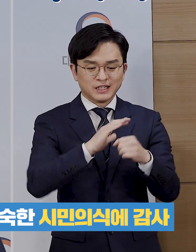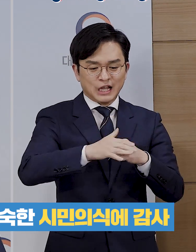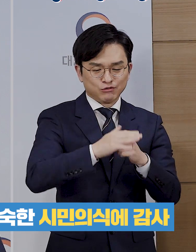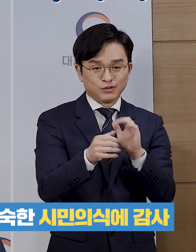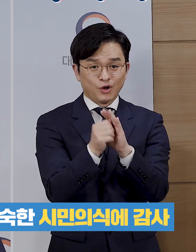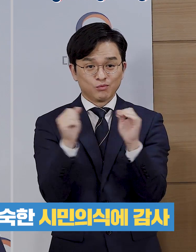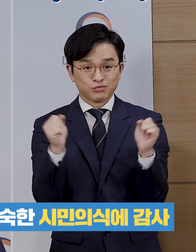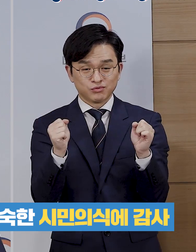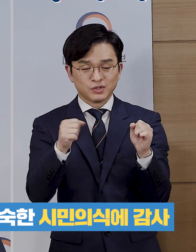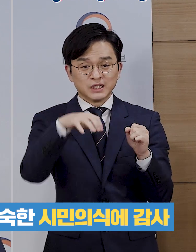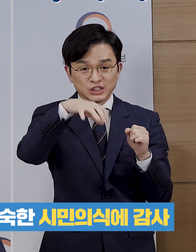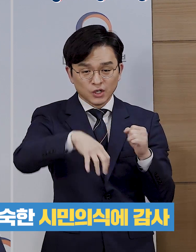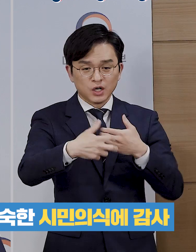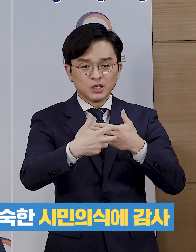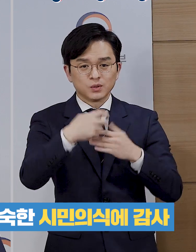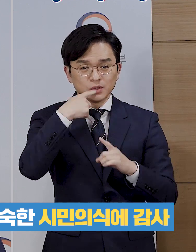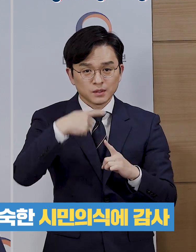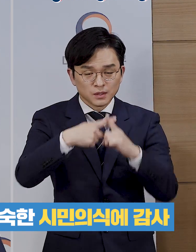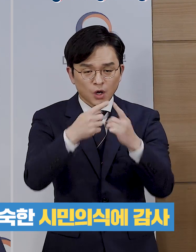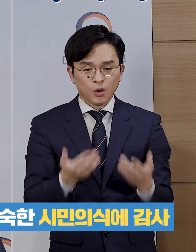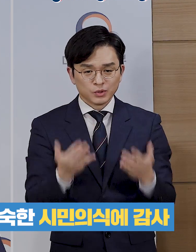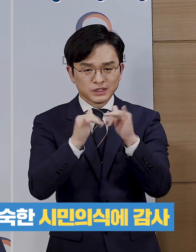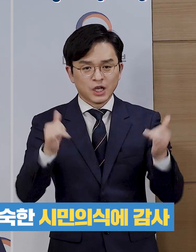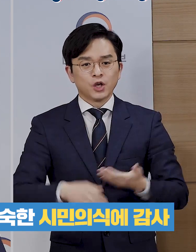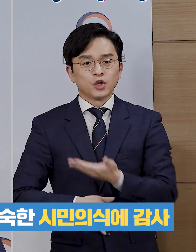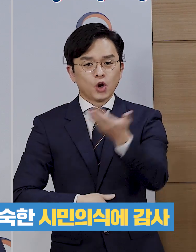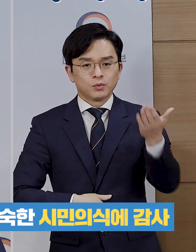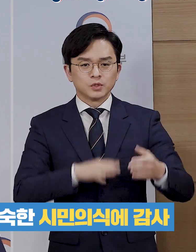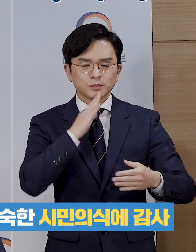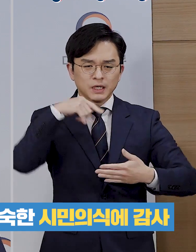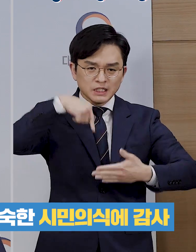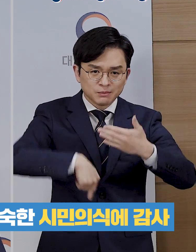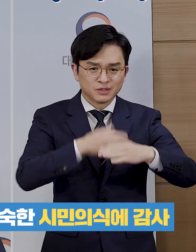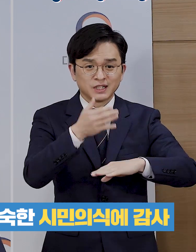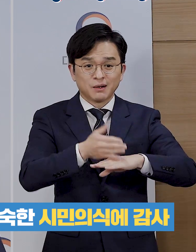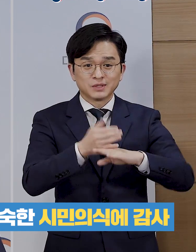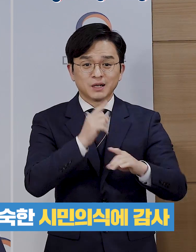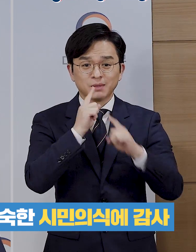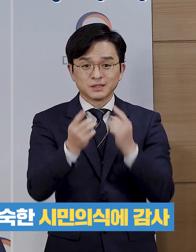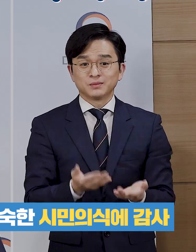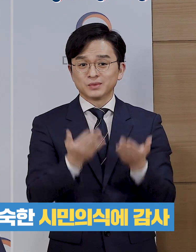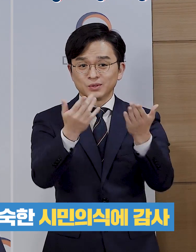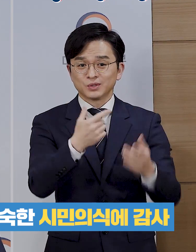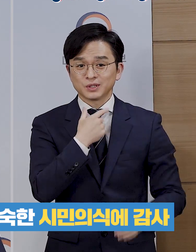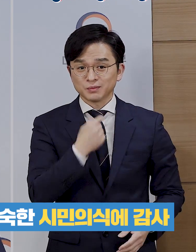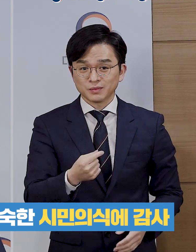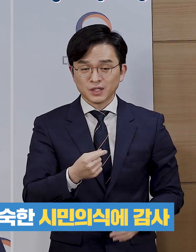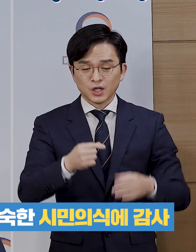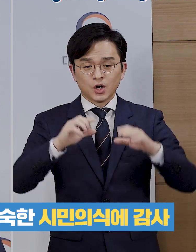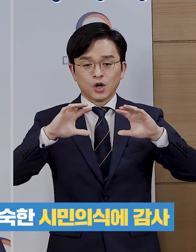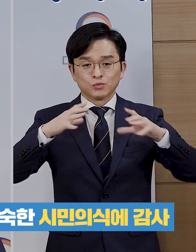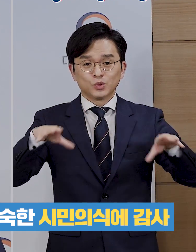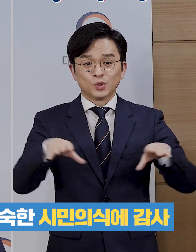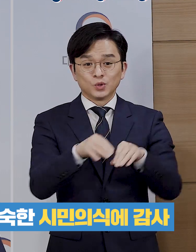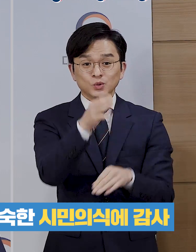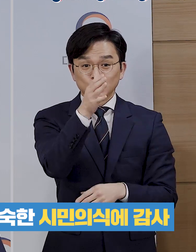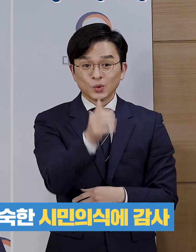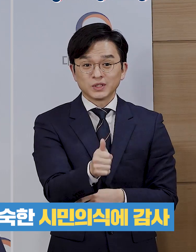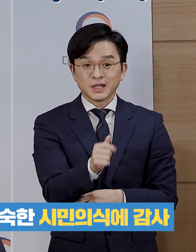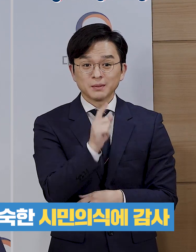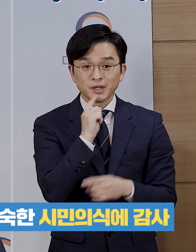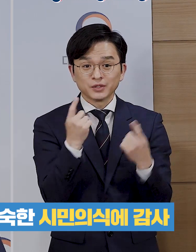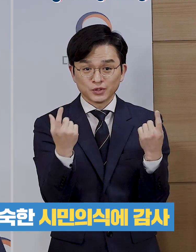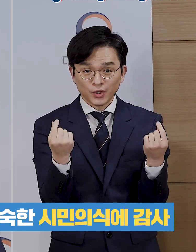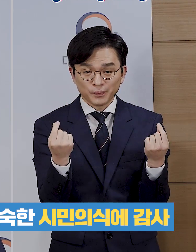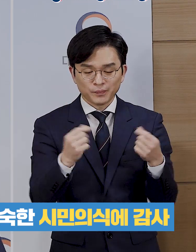대구 시민들과 경북 도민들 그리고 현장의 의료진과 모든 관계자분들에게 깊은 감사를 드립니다.